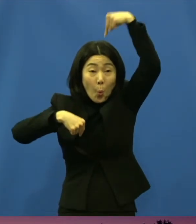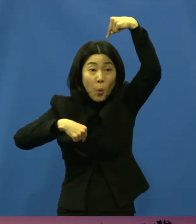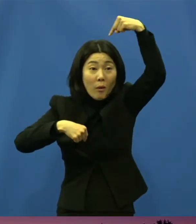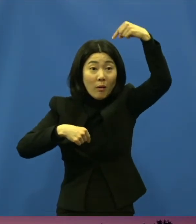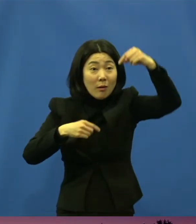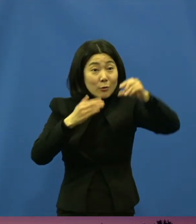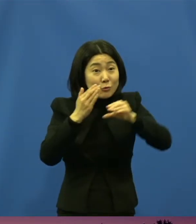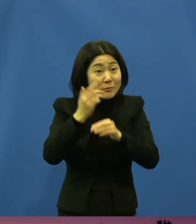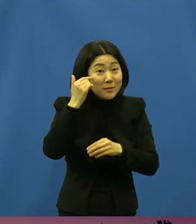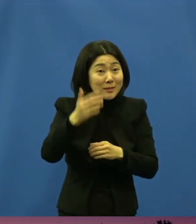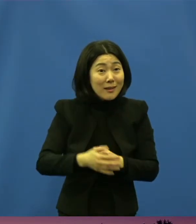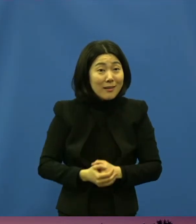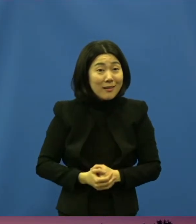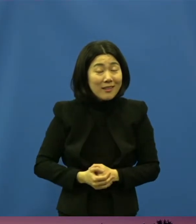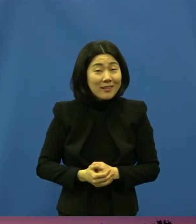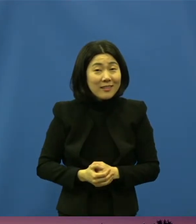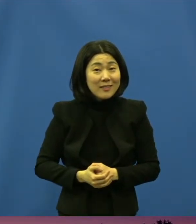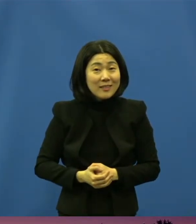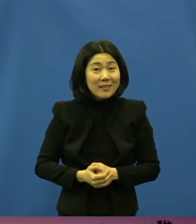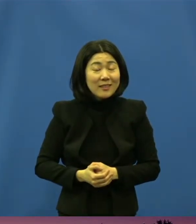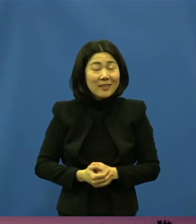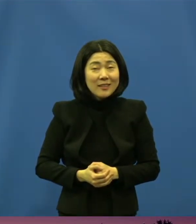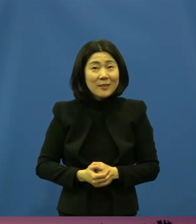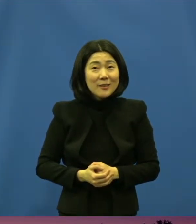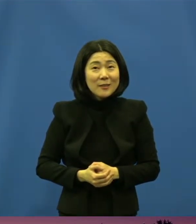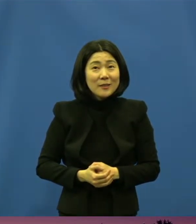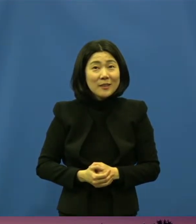스마트폰이라는 말은 쓰고 싶지가 않아요.